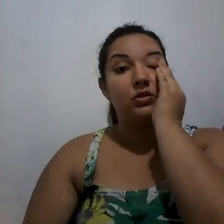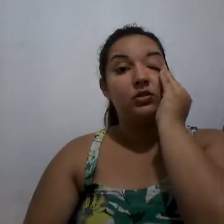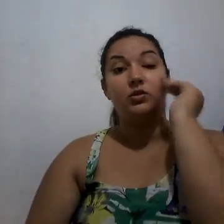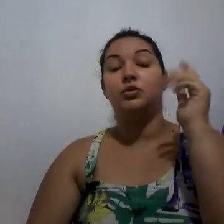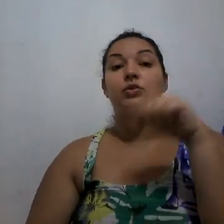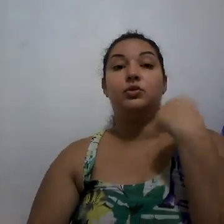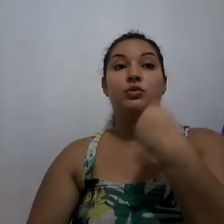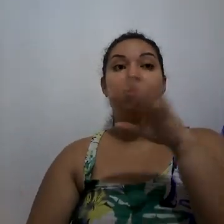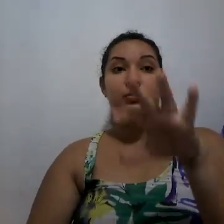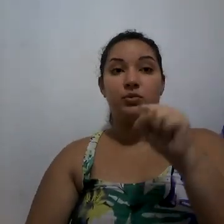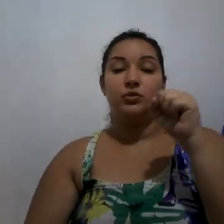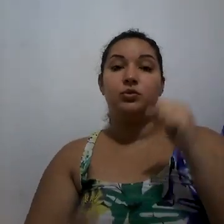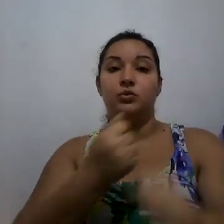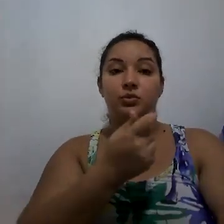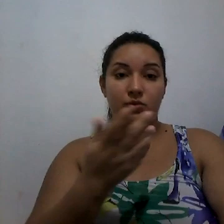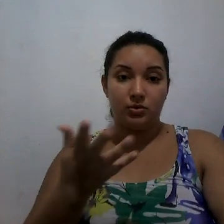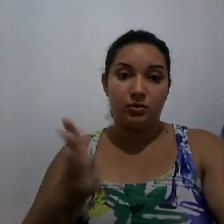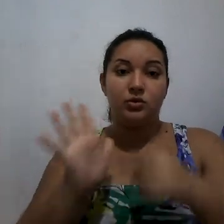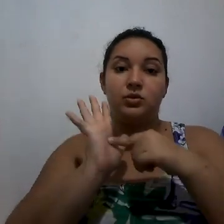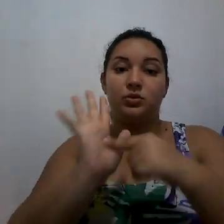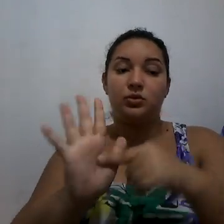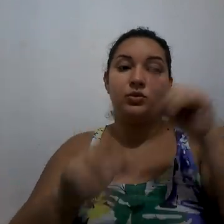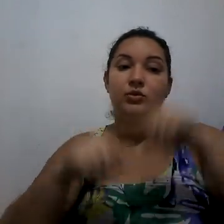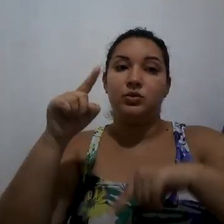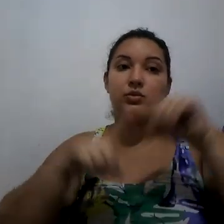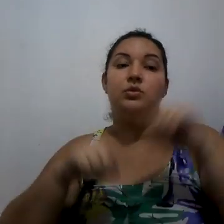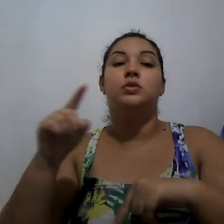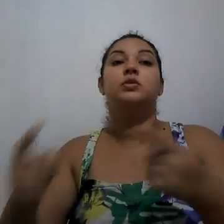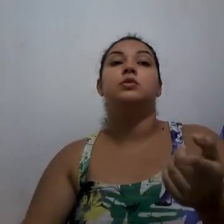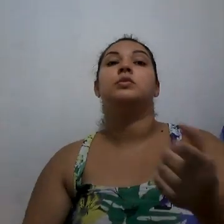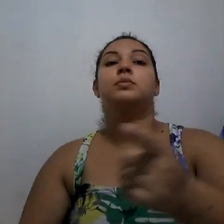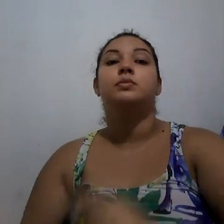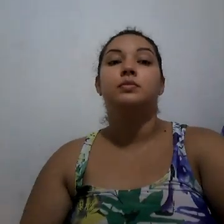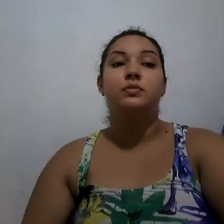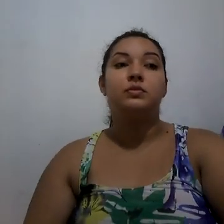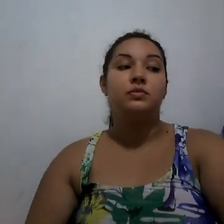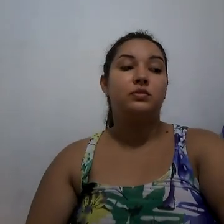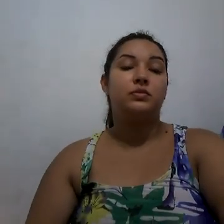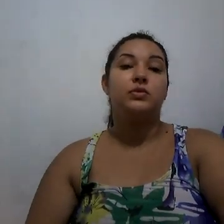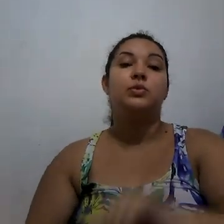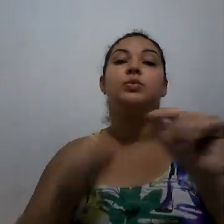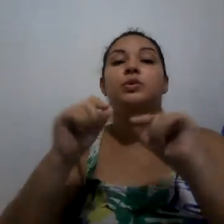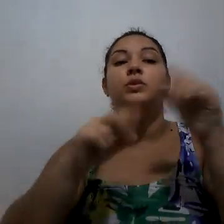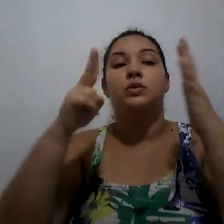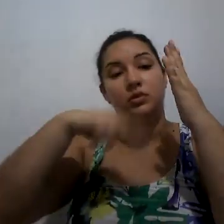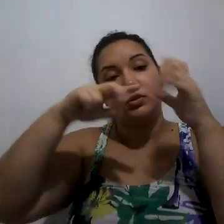quantidade, aquela amostra, aquele material, será que com o tipo de análise que vamos fazer, será que a